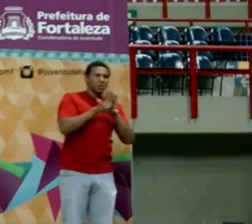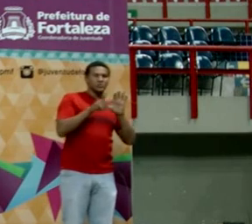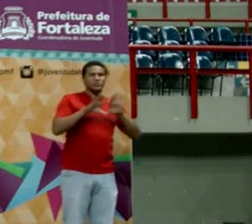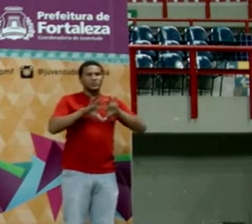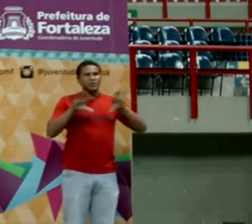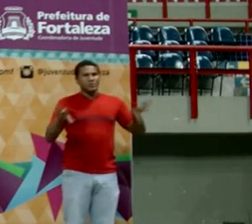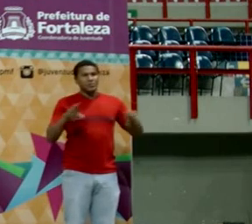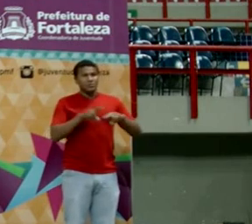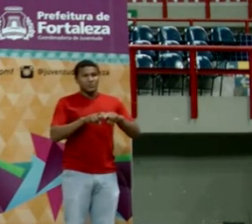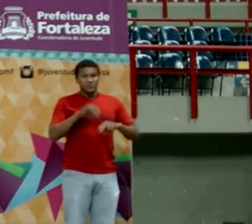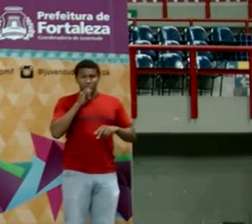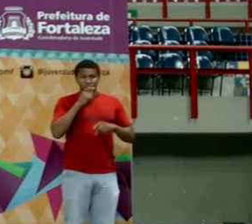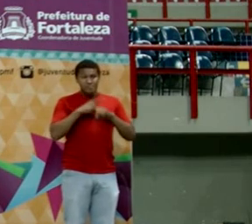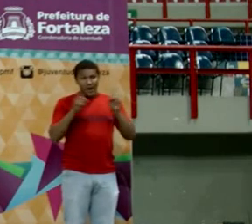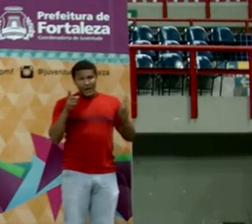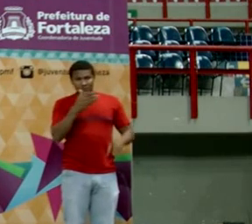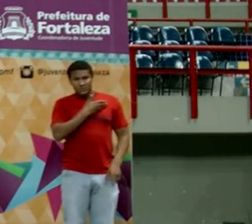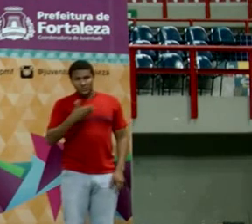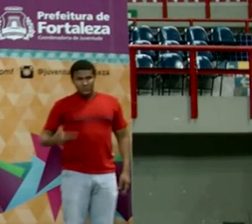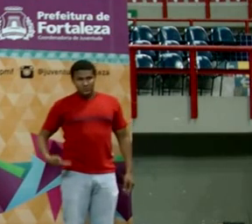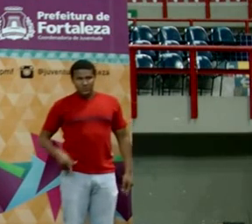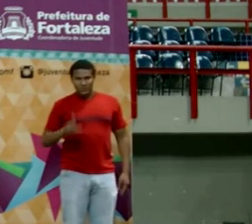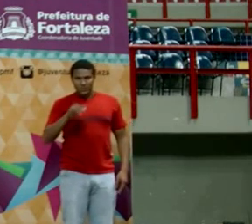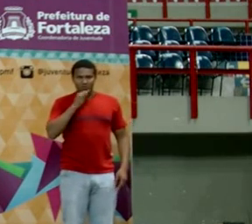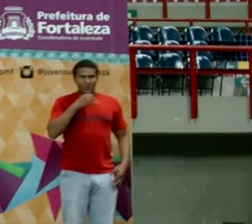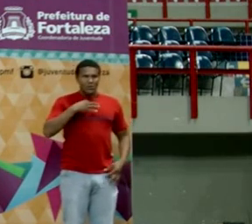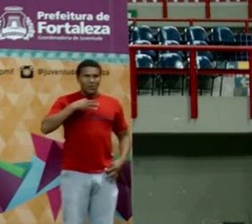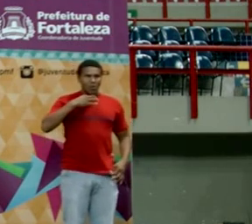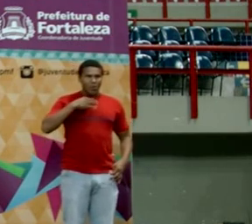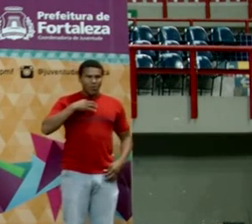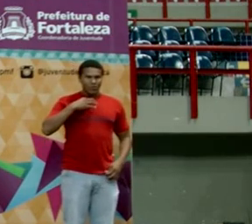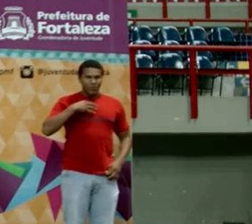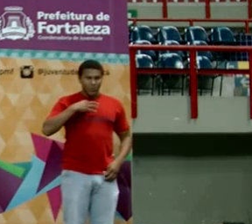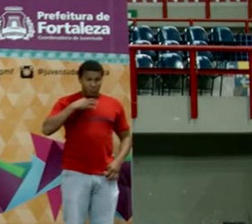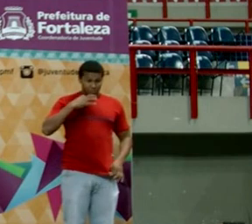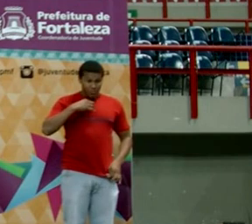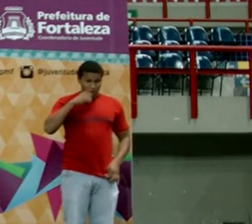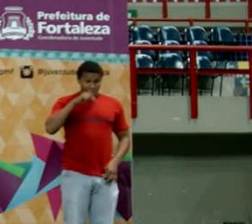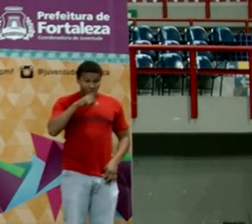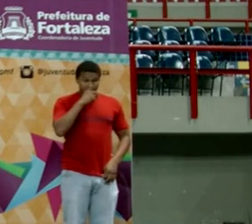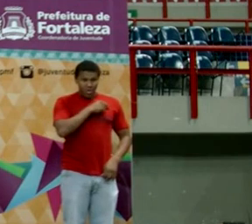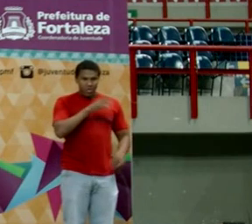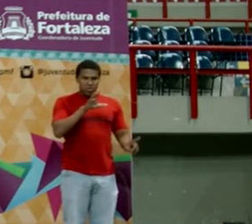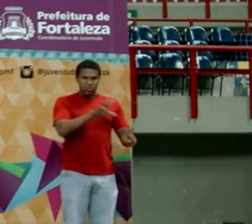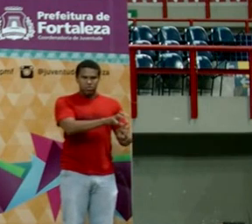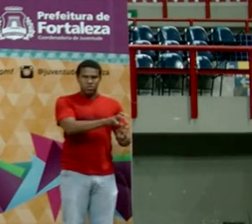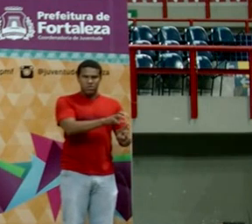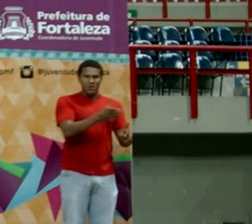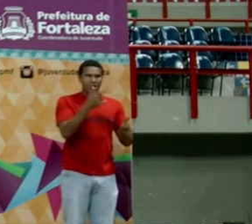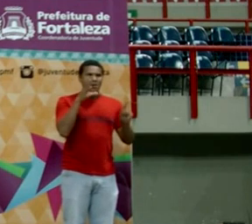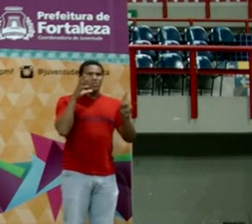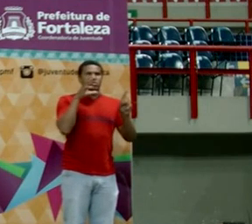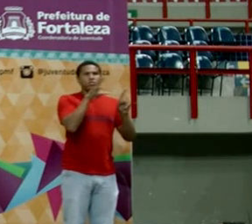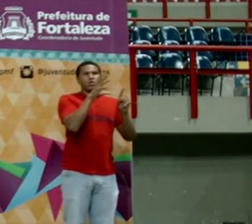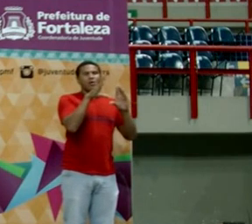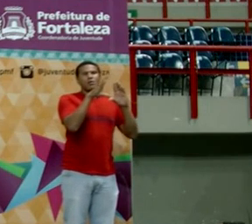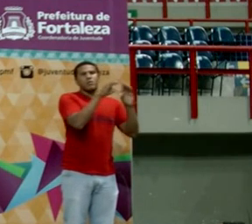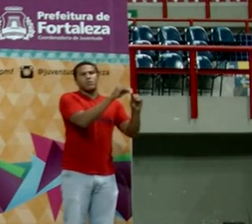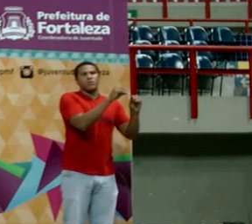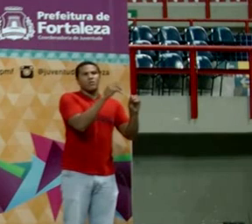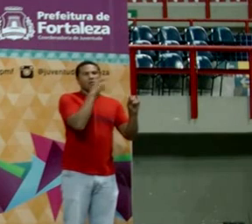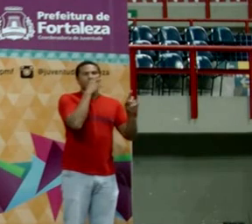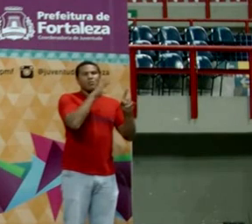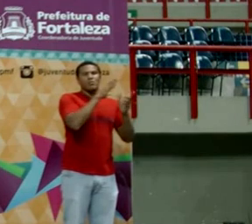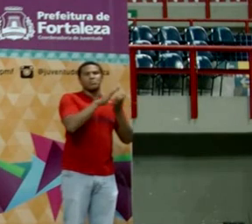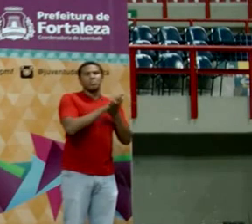entanto, não cabe ao Estado dizer que uma roupa é signo de opressão. Até porque a opressão é algo que só pode ser enunciado na primeira